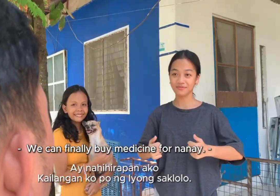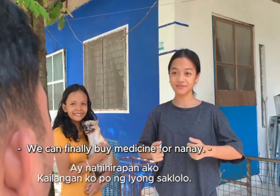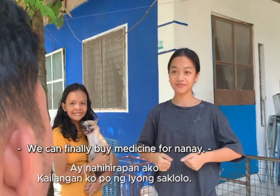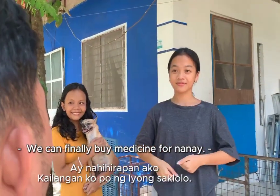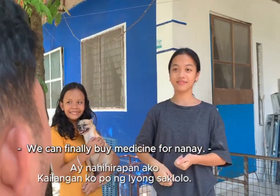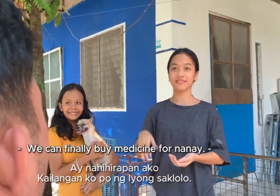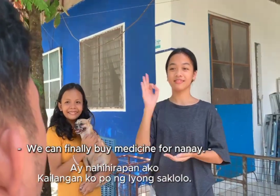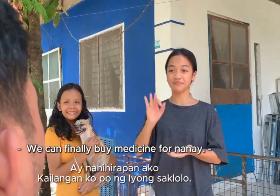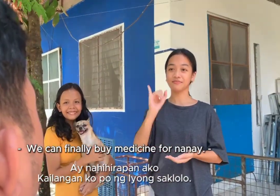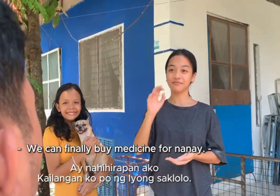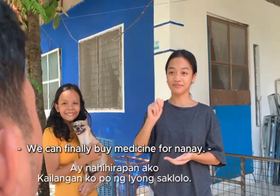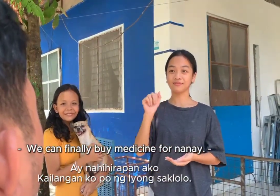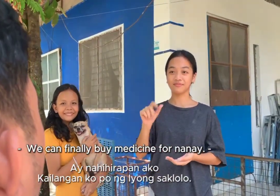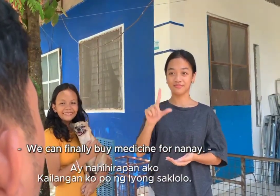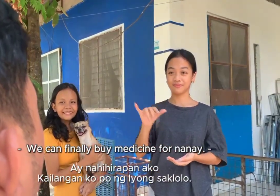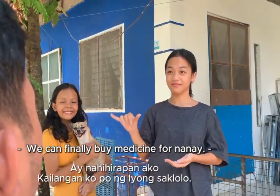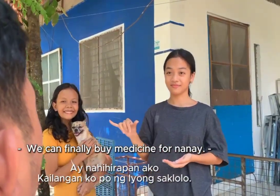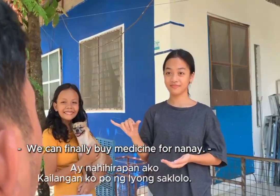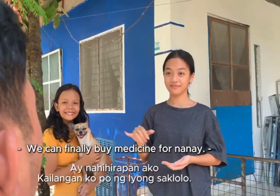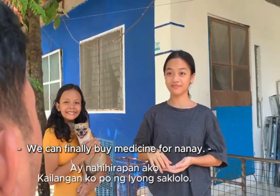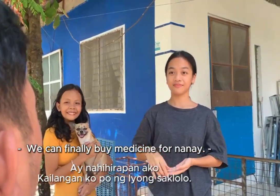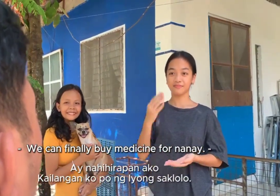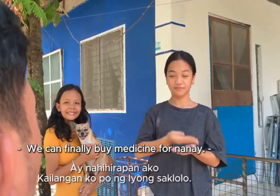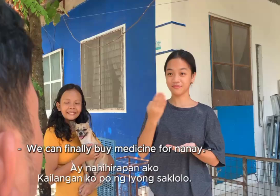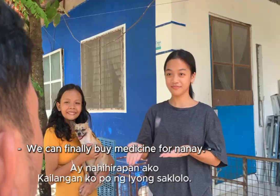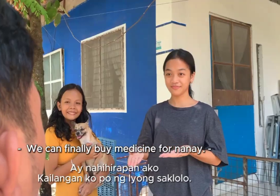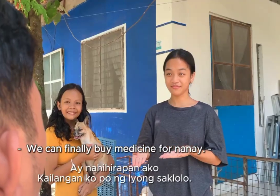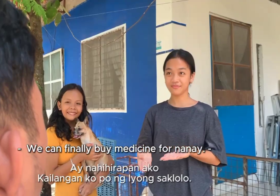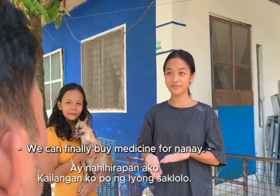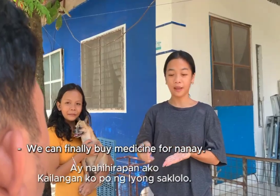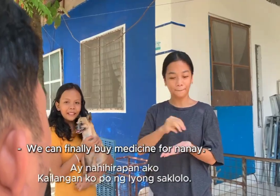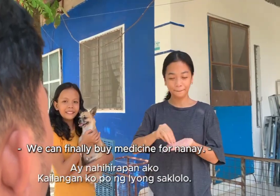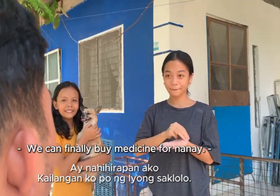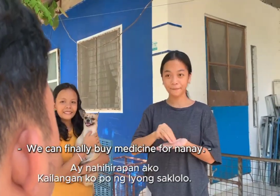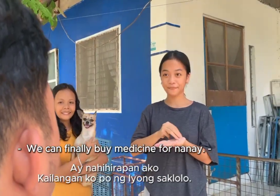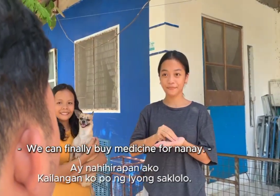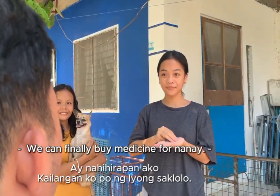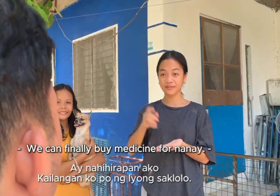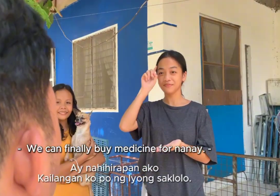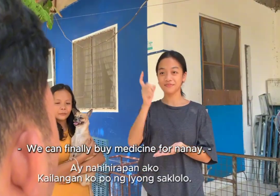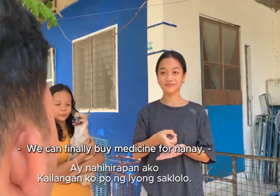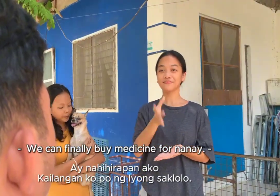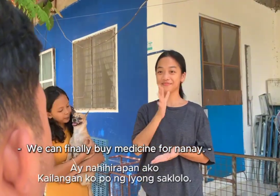Kailangan ko po ng iyong saklolo.